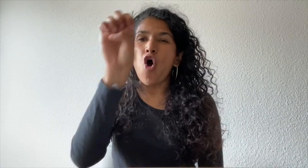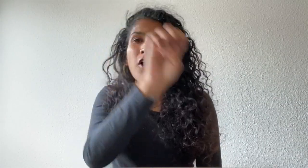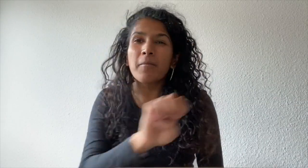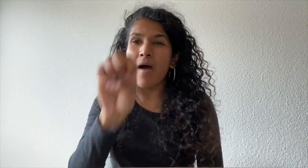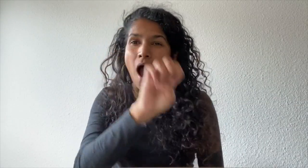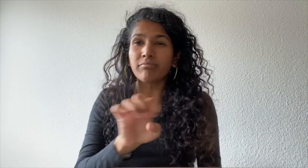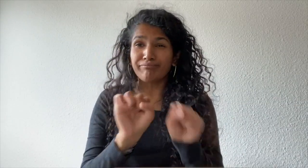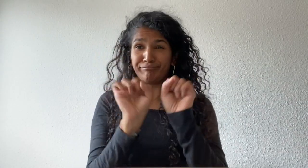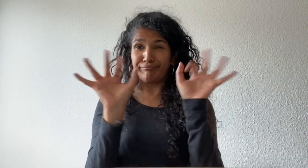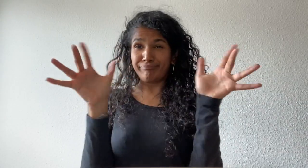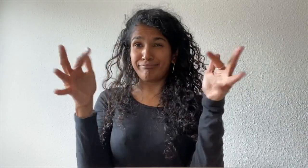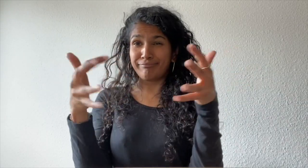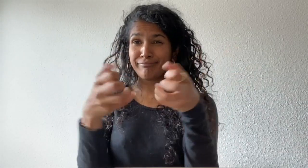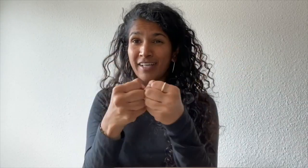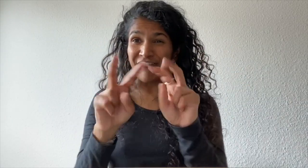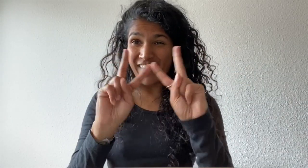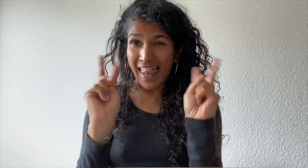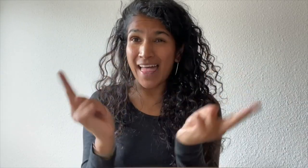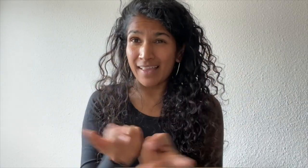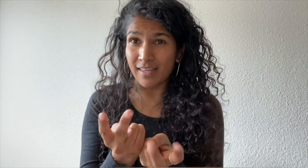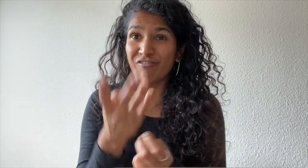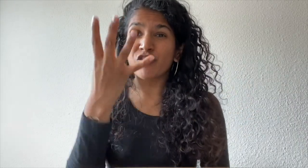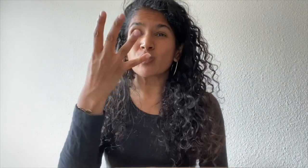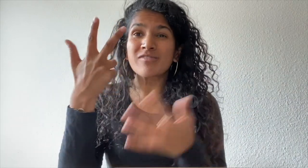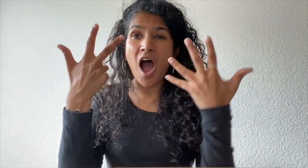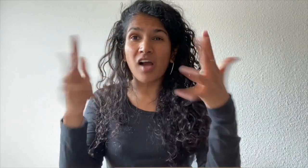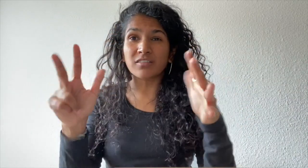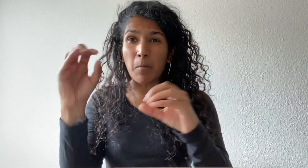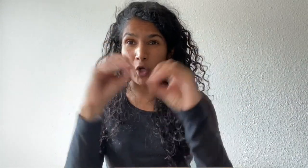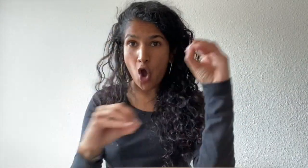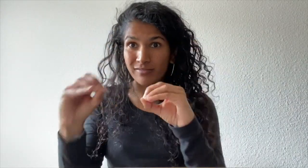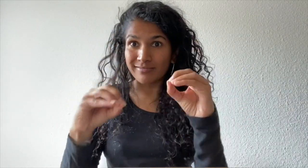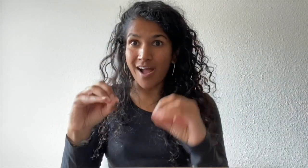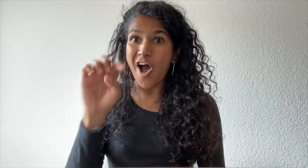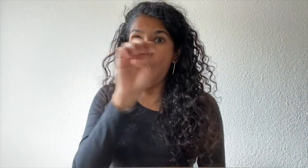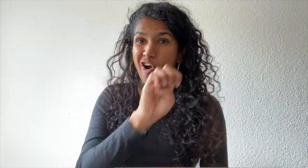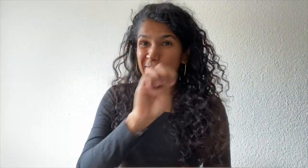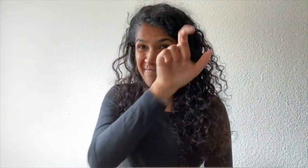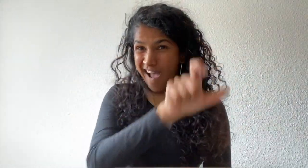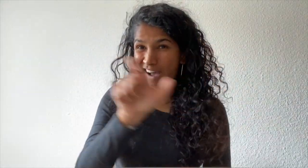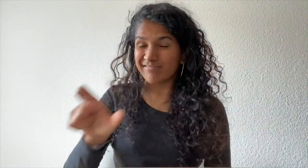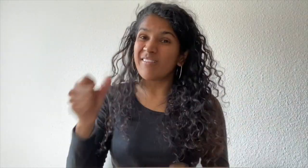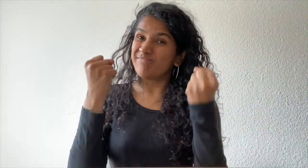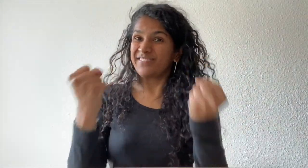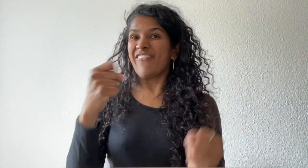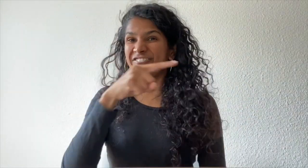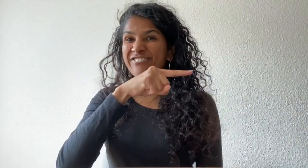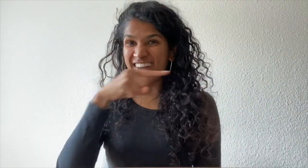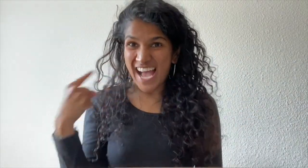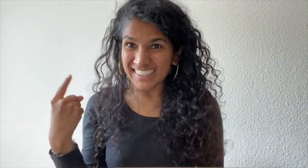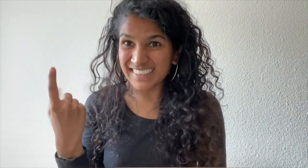ganzen Welt ausbreitete. Wir haben ja gesehen, dass 84% der Welt kolonisiert waren.